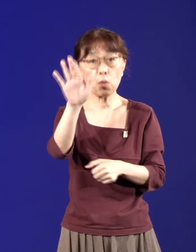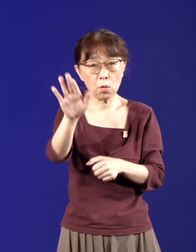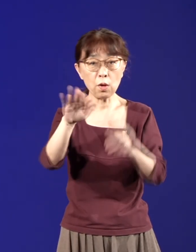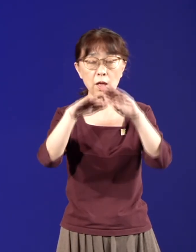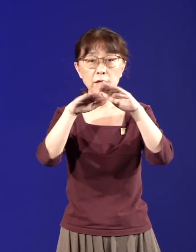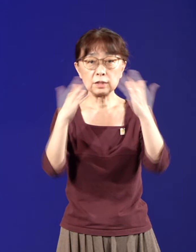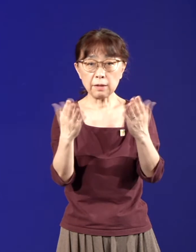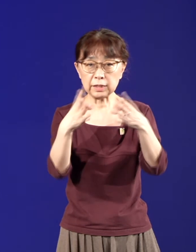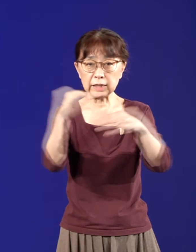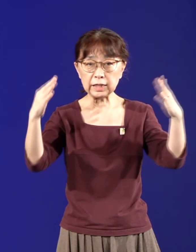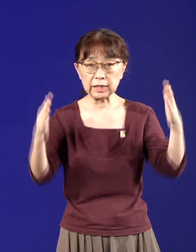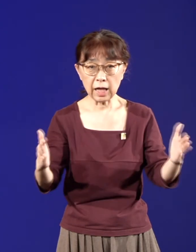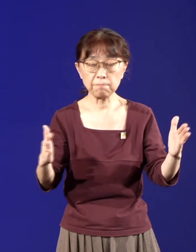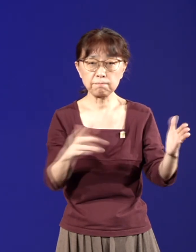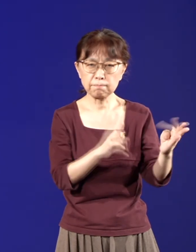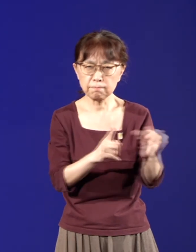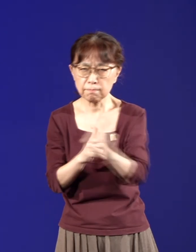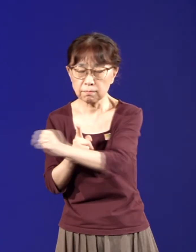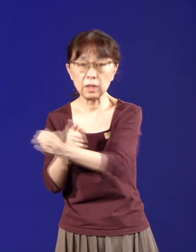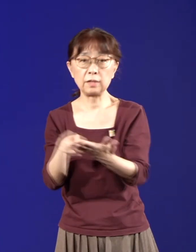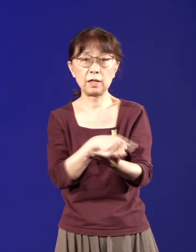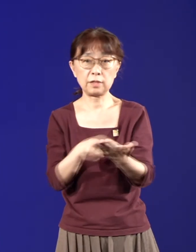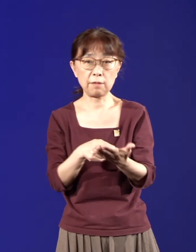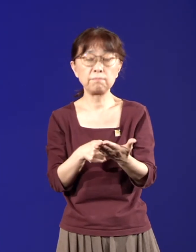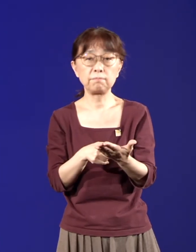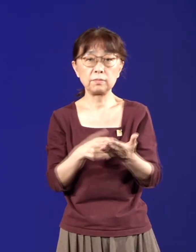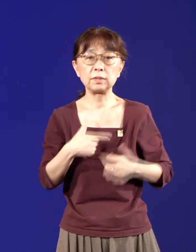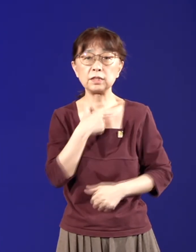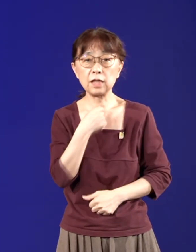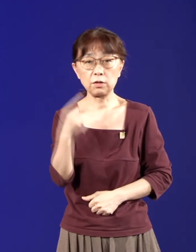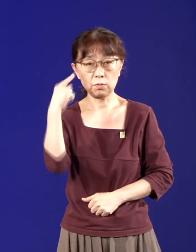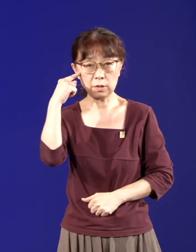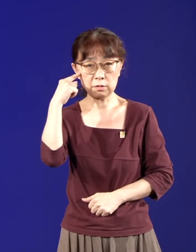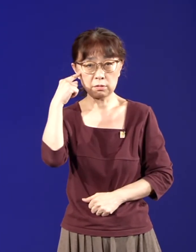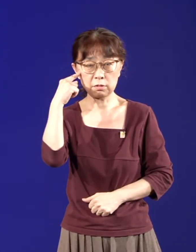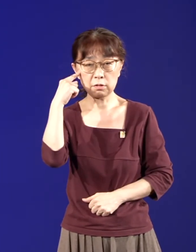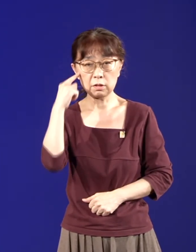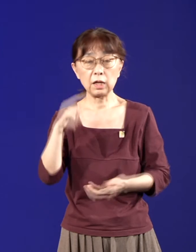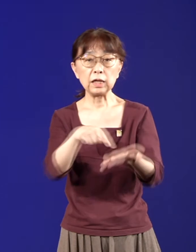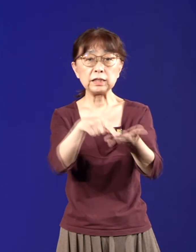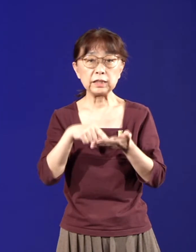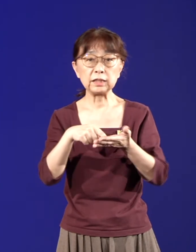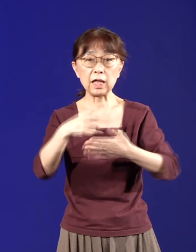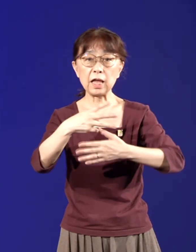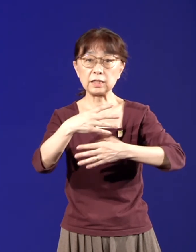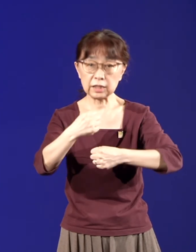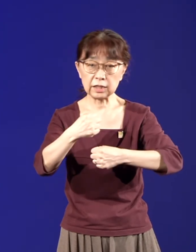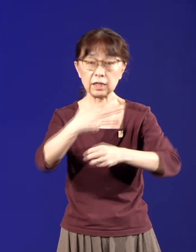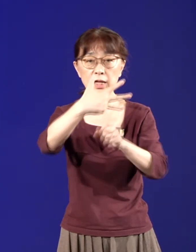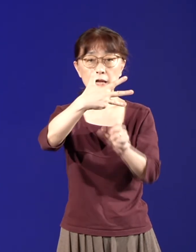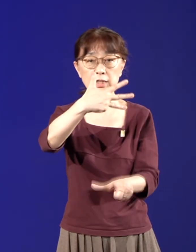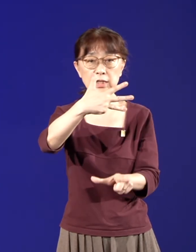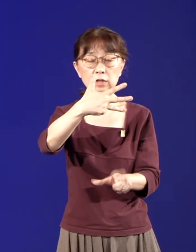間についての精算等をさせていただくということであります。でこの申請時期でありますけれども、8月